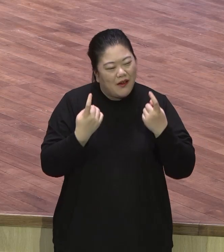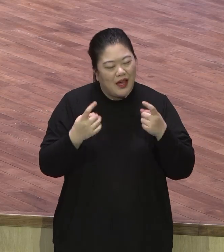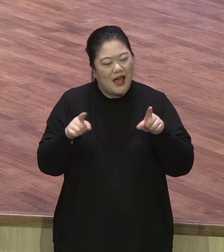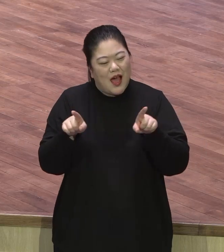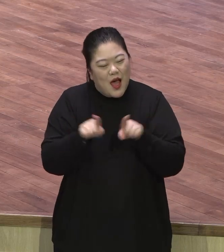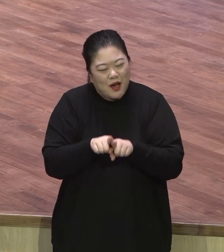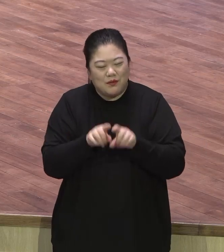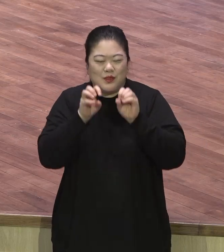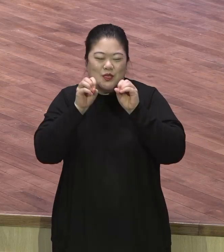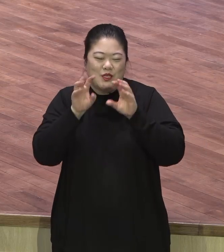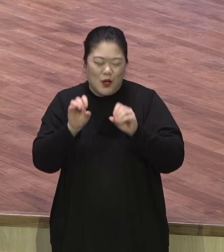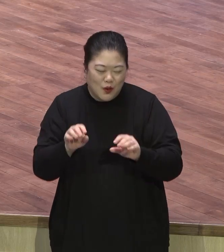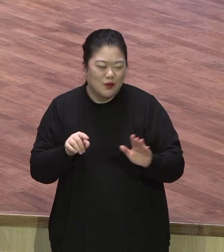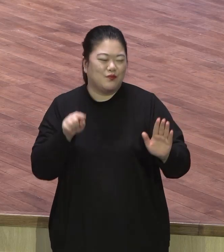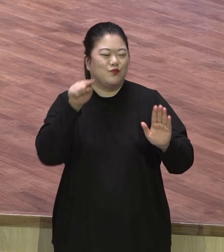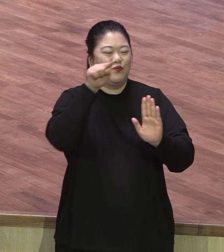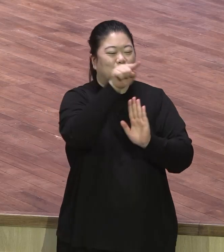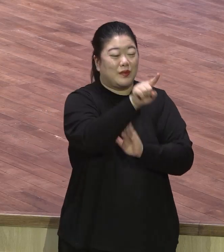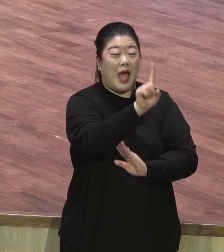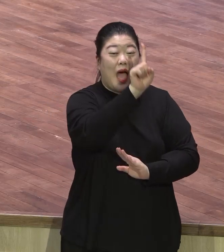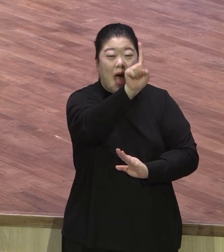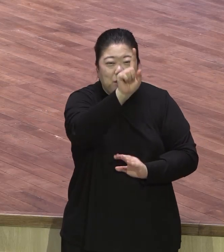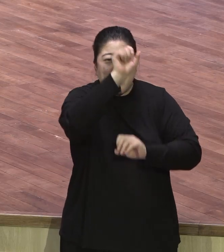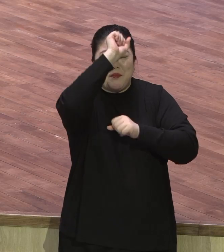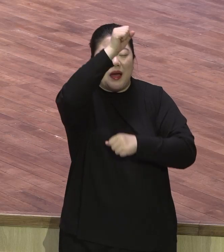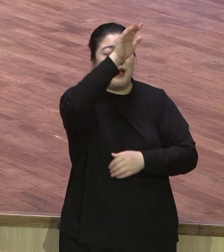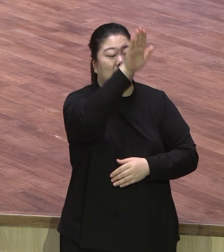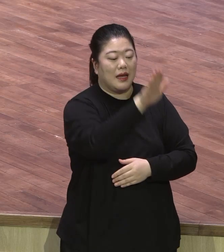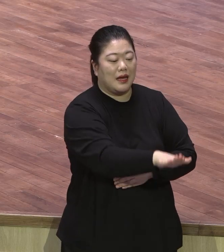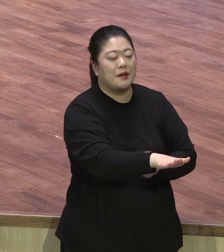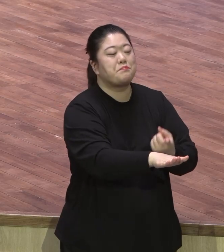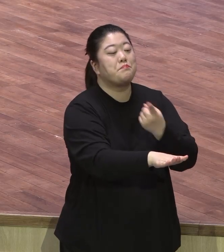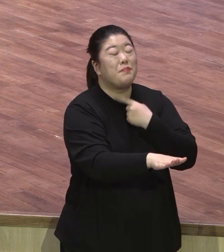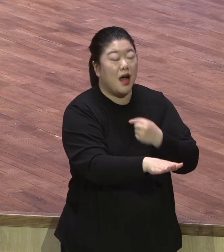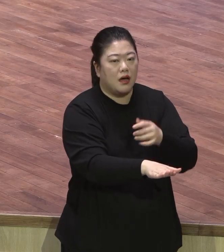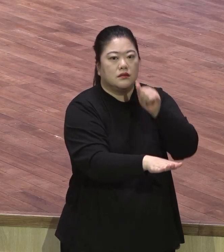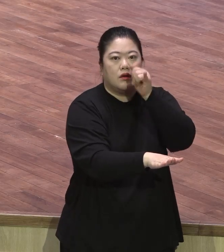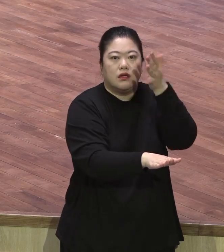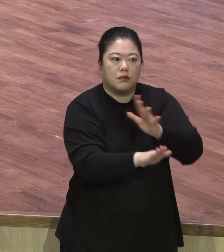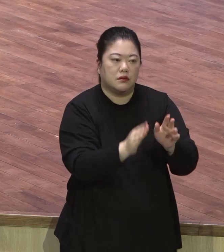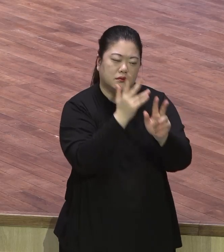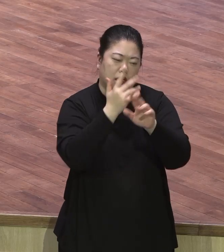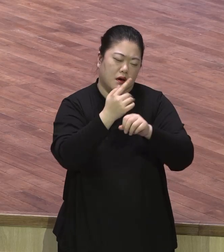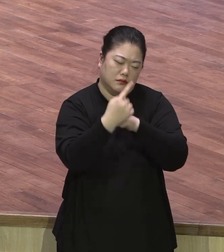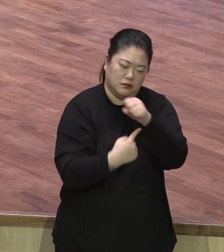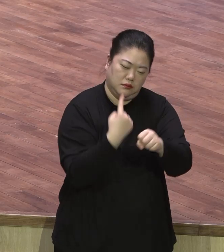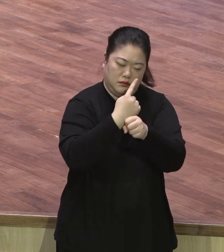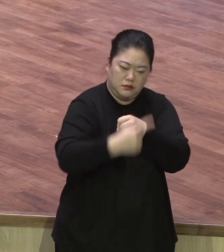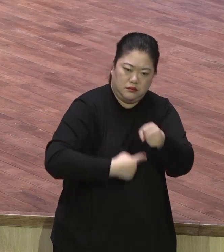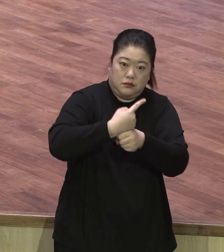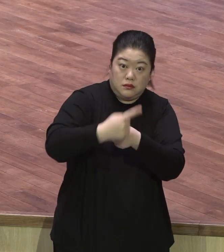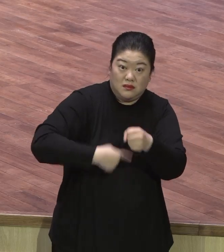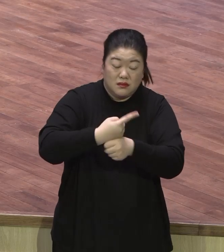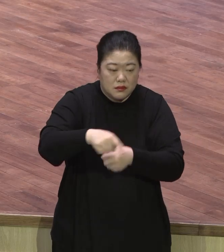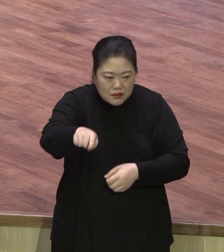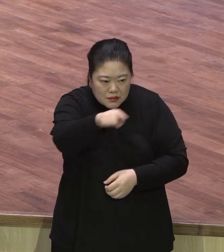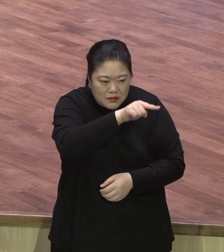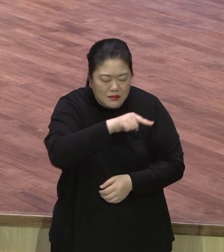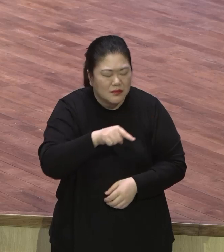그러면 하나님 이 교회를 어떻게 축복하시겠어요 이 시대에 살려 주인공 교회를 서신다는 거예요